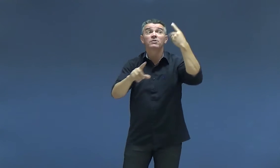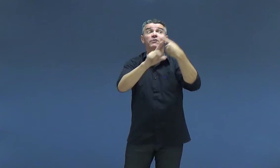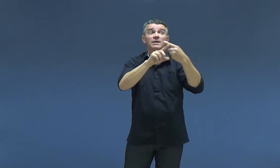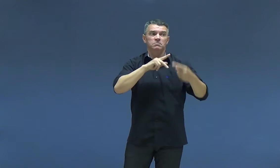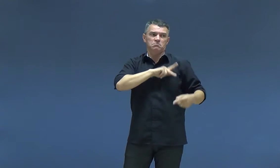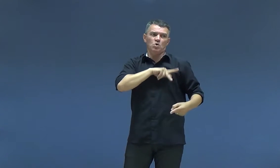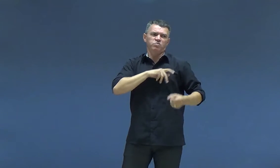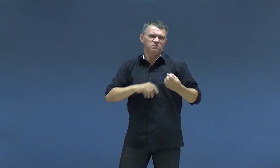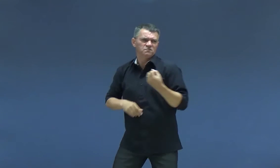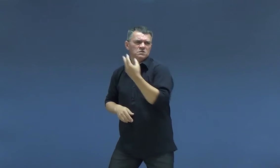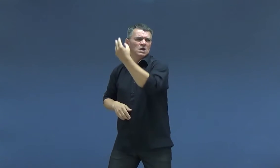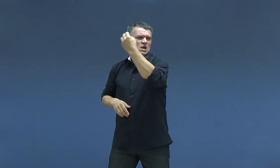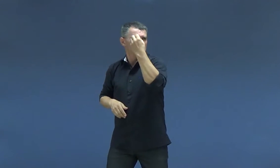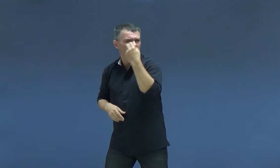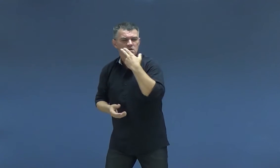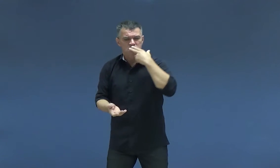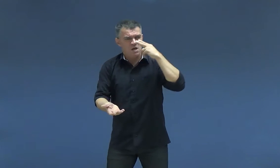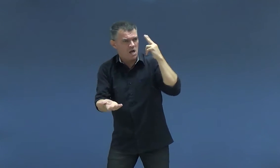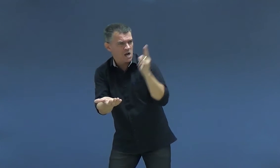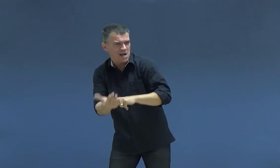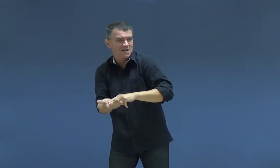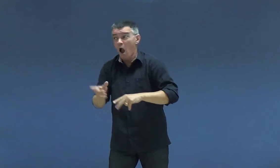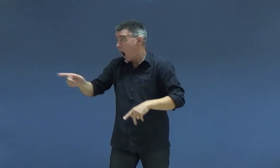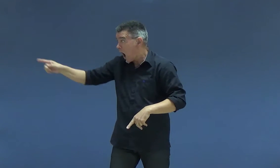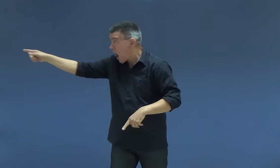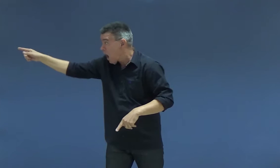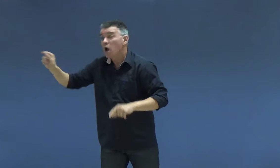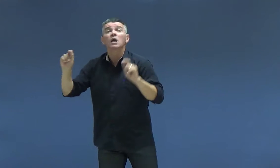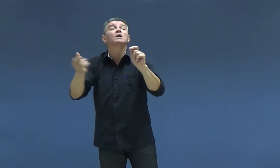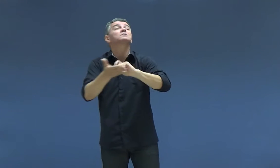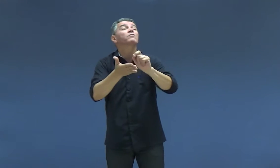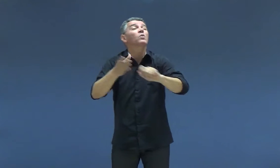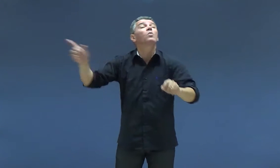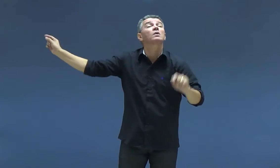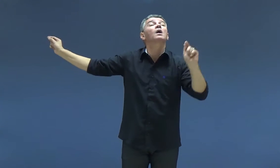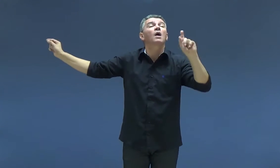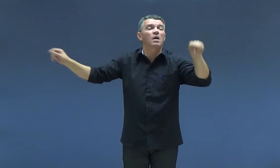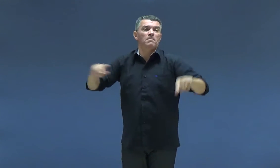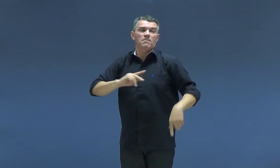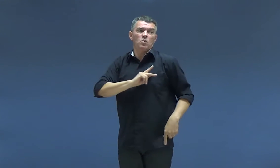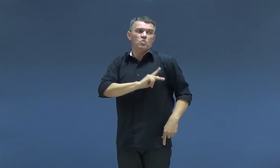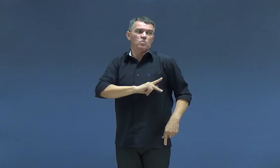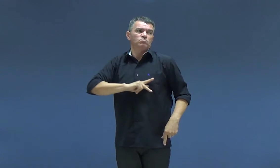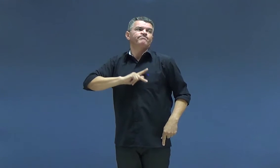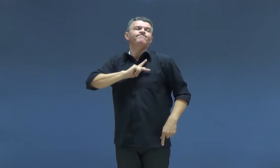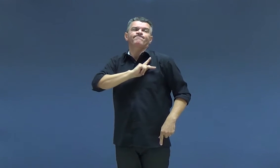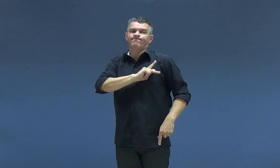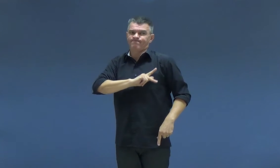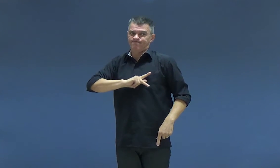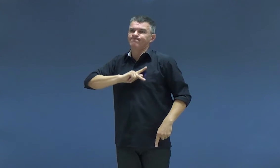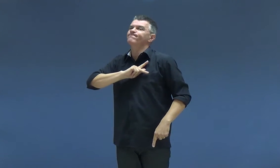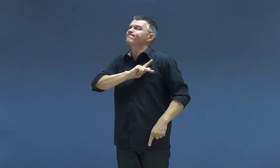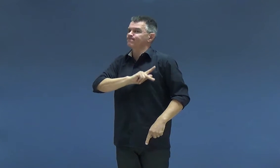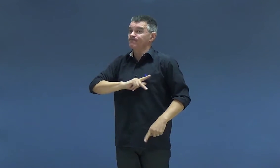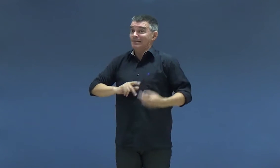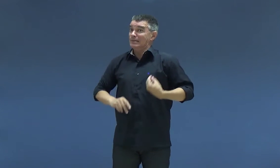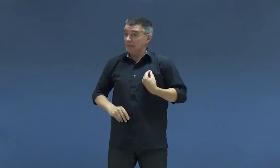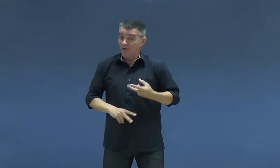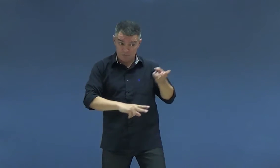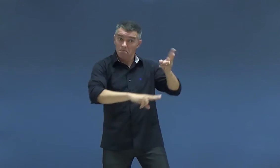entender? Então, Paulo foi para lá 3 vezes. E ele mandava sempre cartas. E quem que escreveu ali foi Paulo.